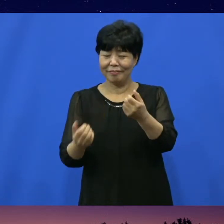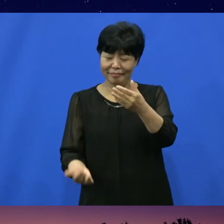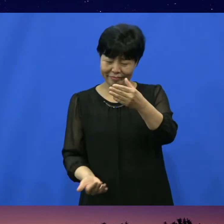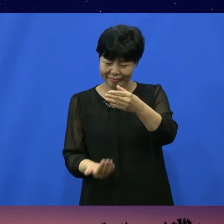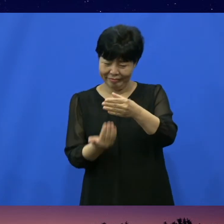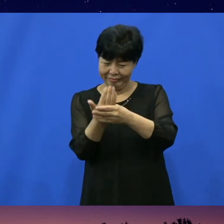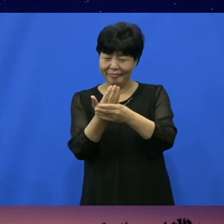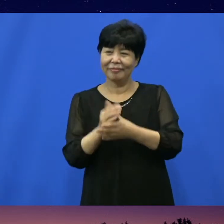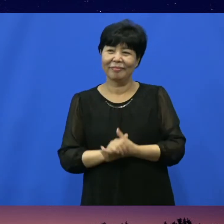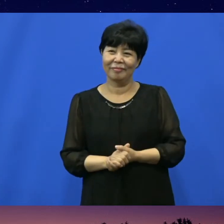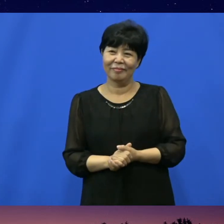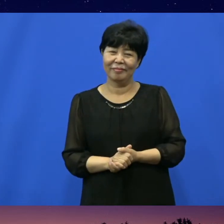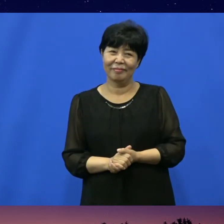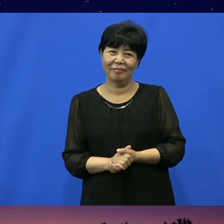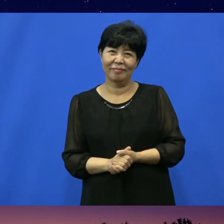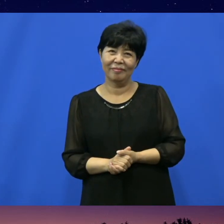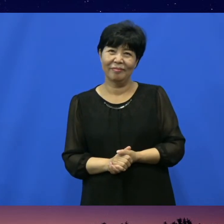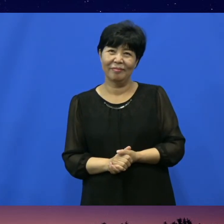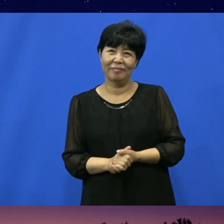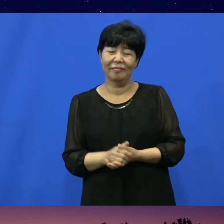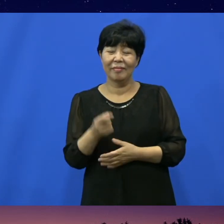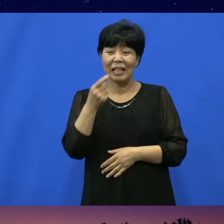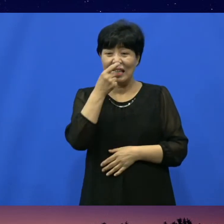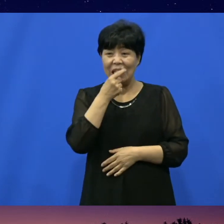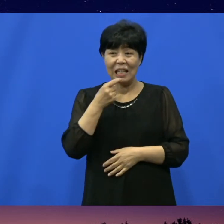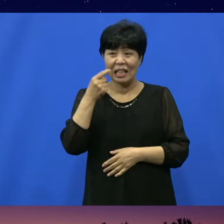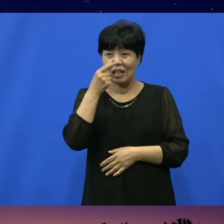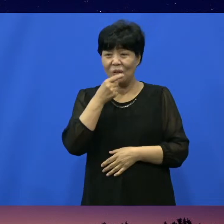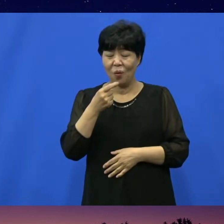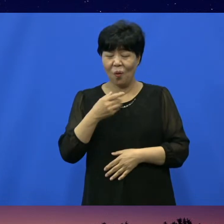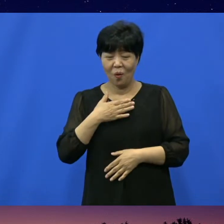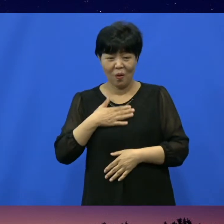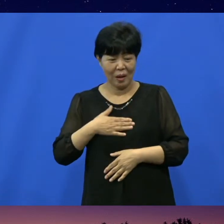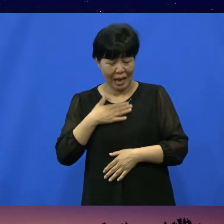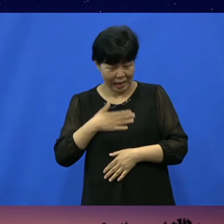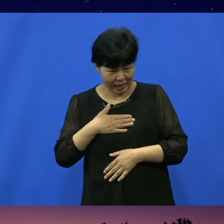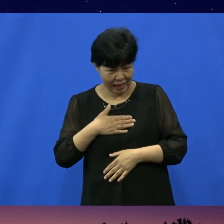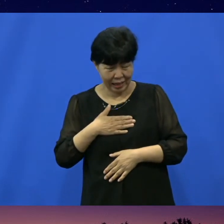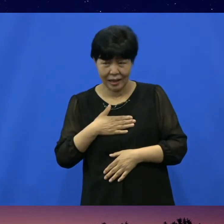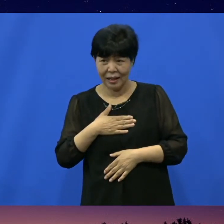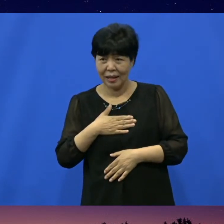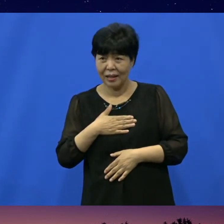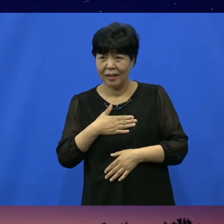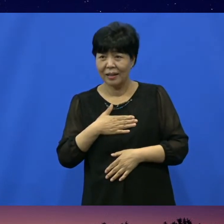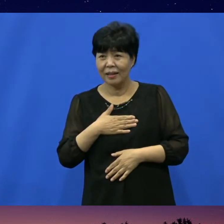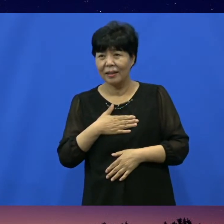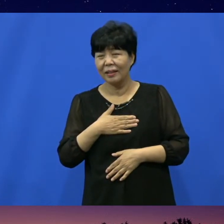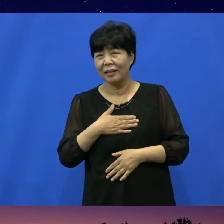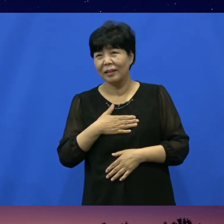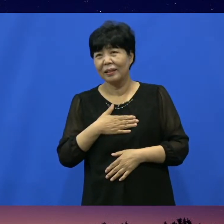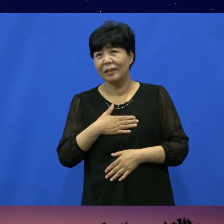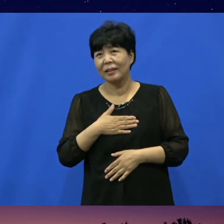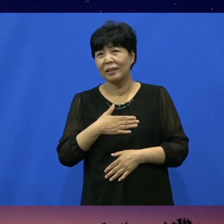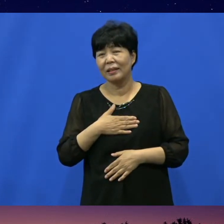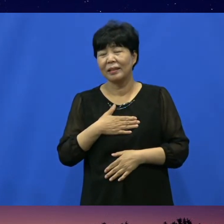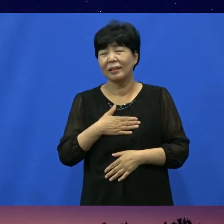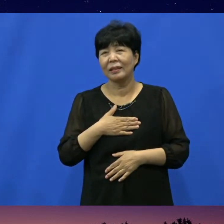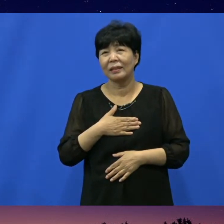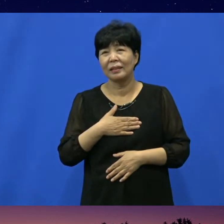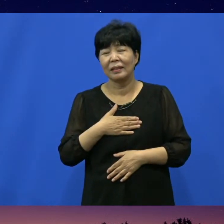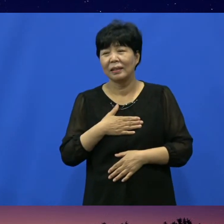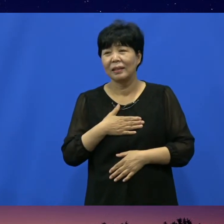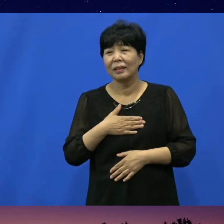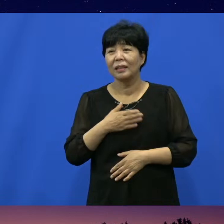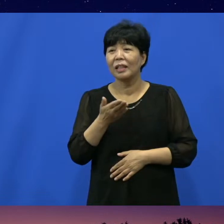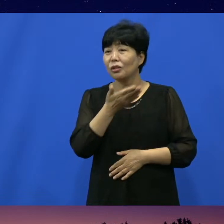십자가의 교리를 이해했다고 내가 내 삶을 하나님 앞에 드리는 건 아니거든요. 그 십자가를 통한 하나님의 사랑, 하나님의 심장을